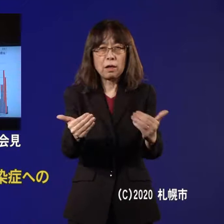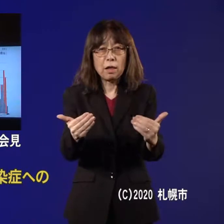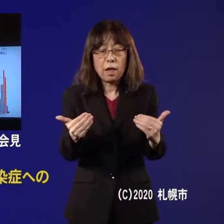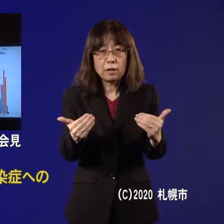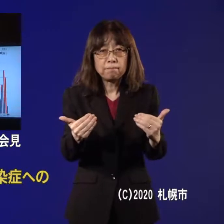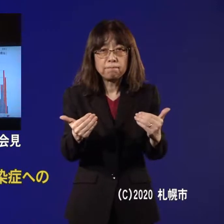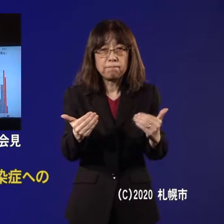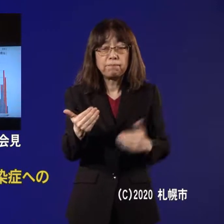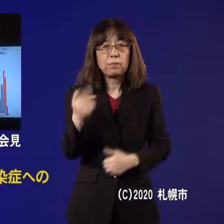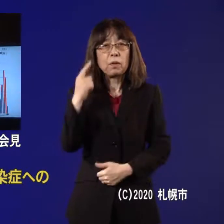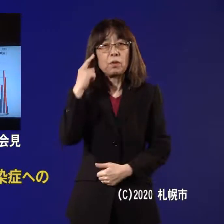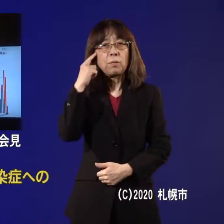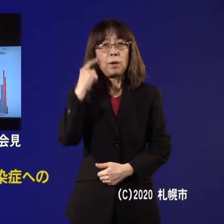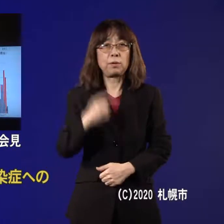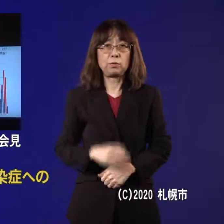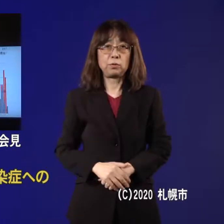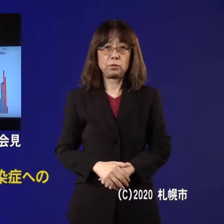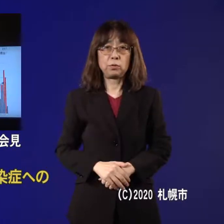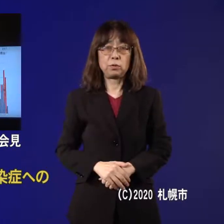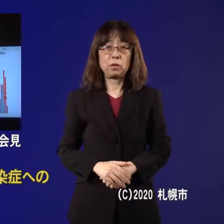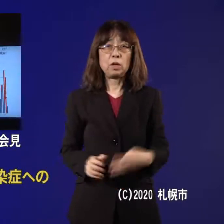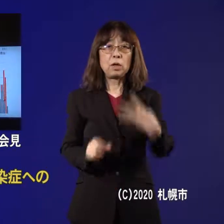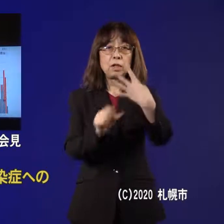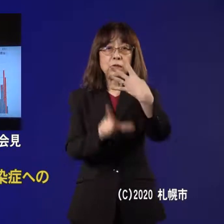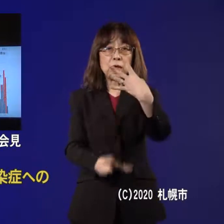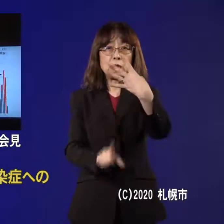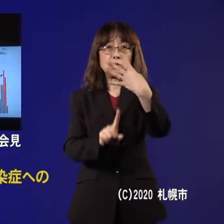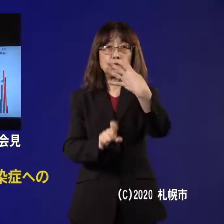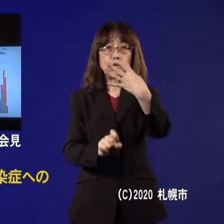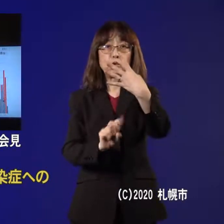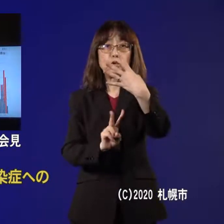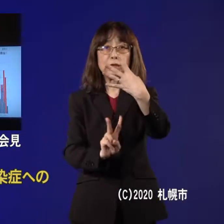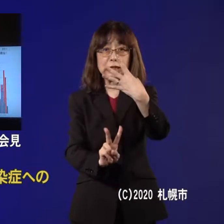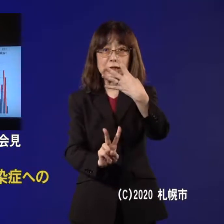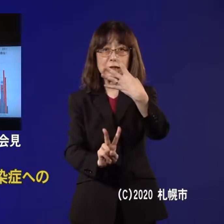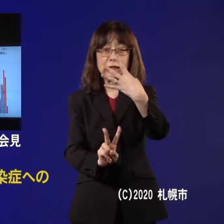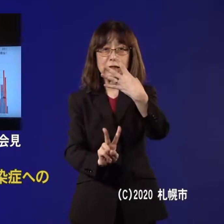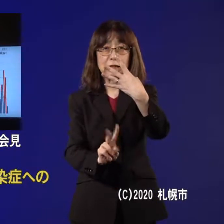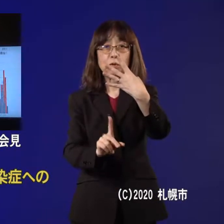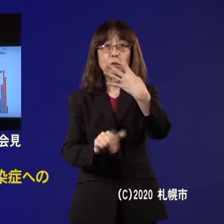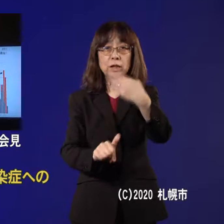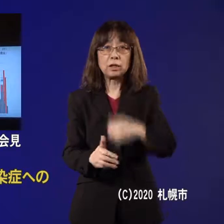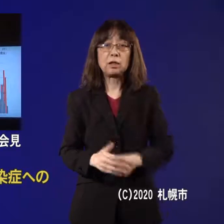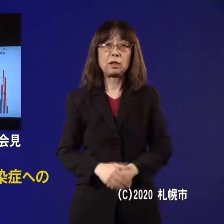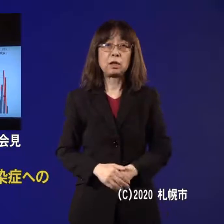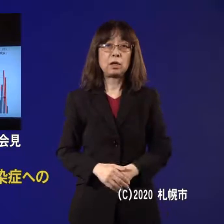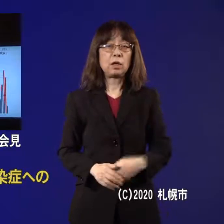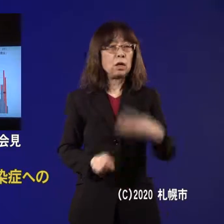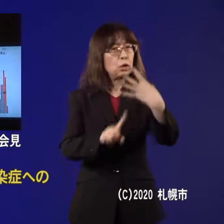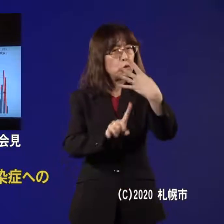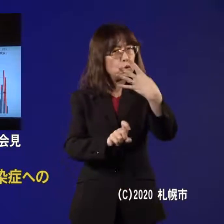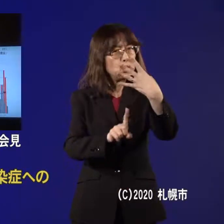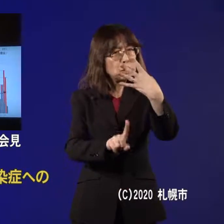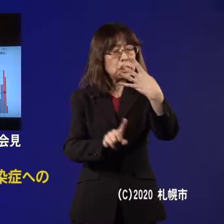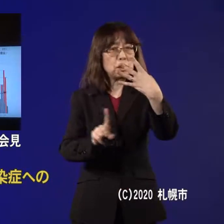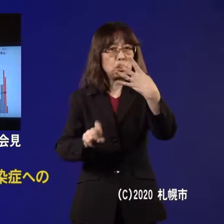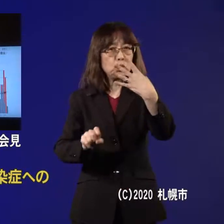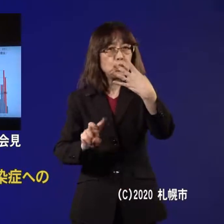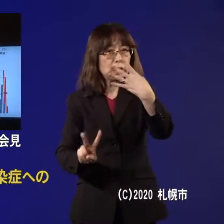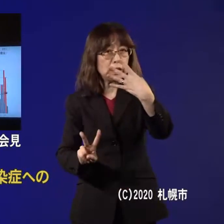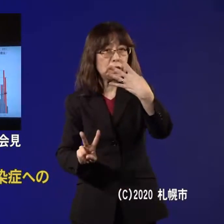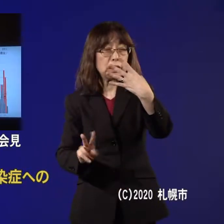ります。12日についてはですね、11日、12日については、これは